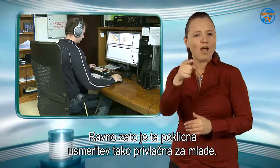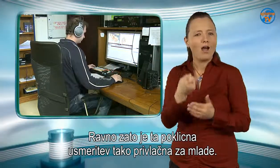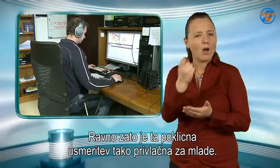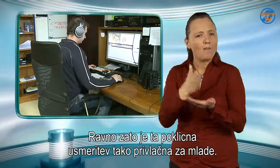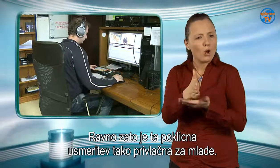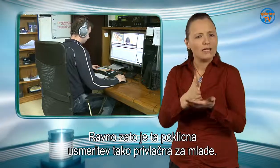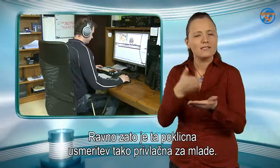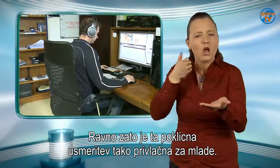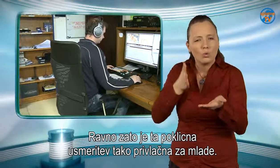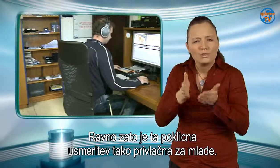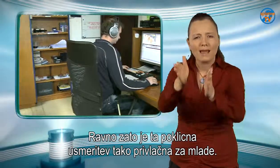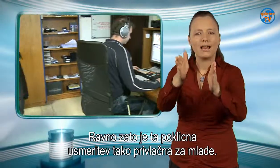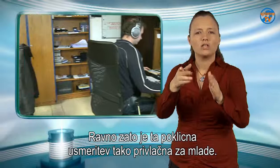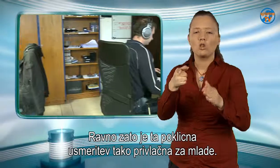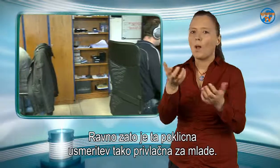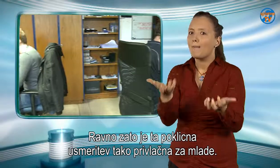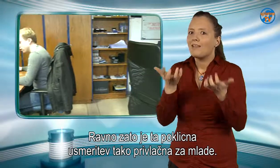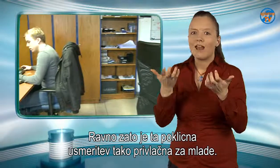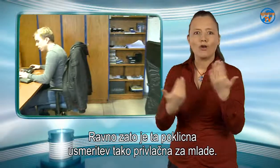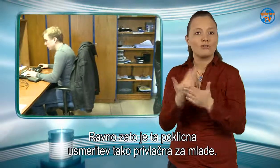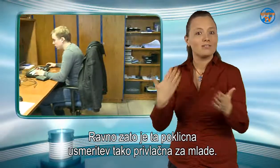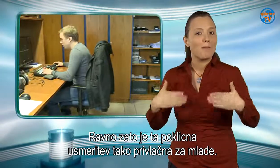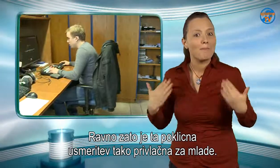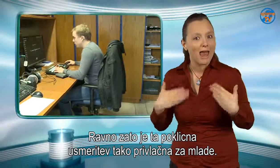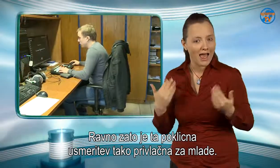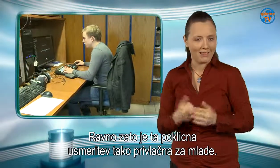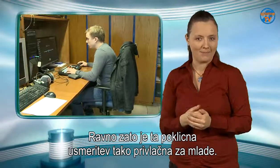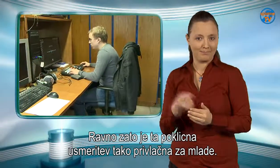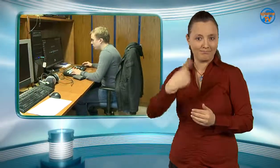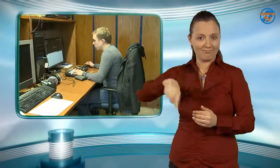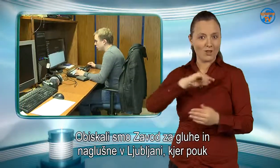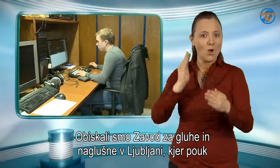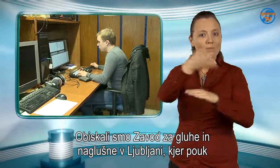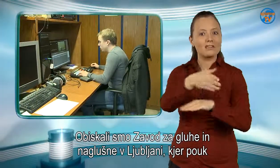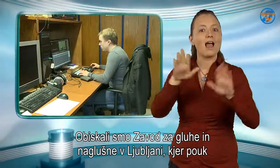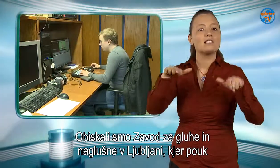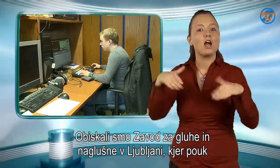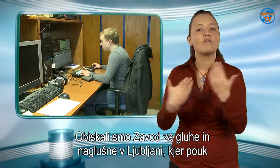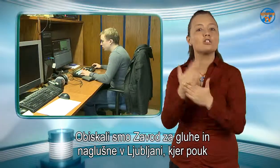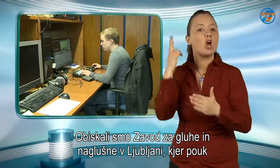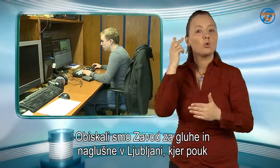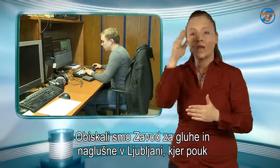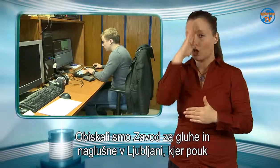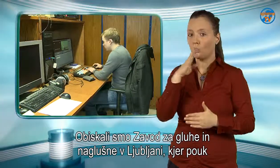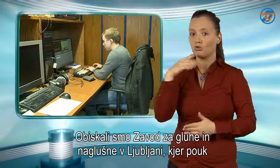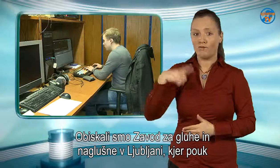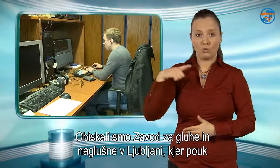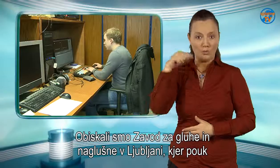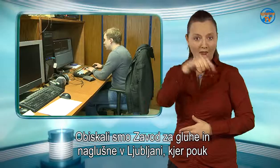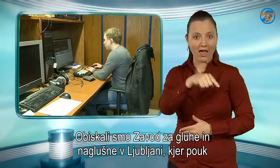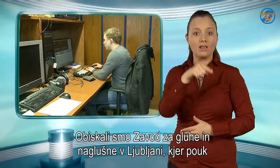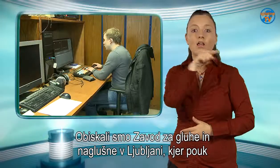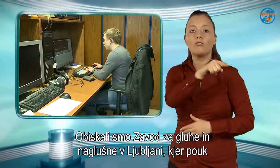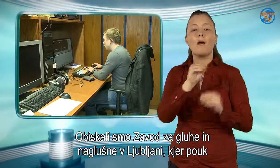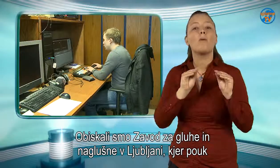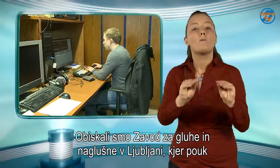Ravno zato je ta poklicna usmeritev tako privlačna za mlade. Obiskali smo Zavod za gluhe in naglušne